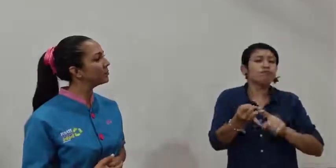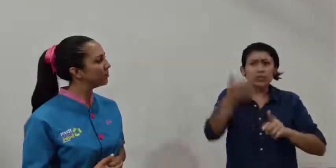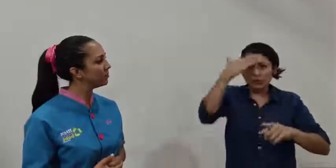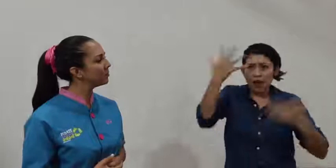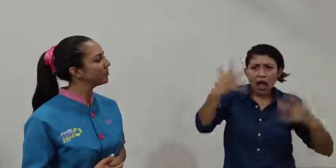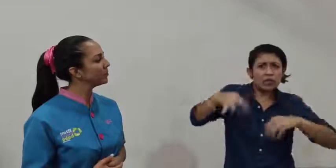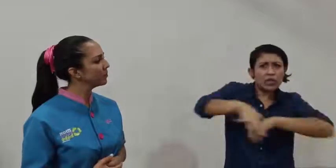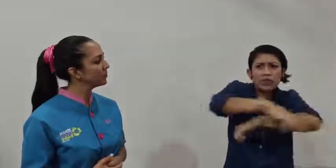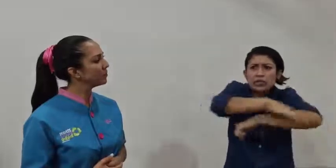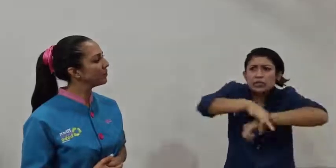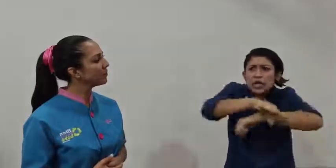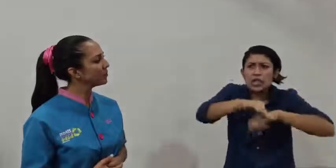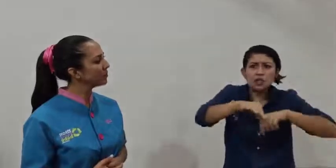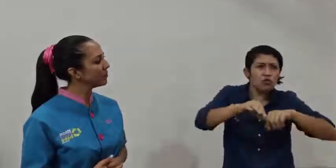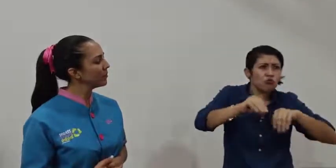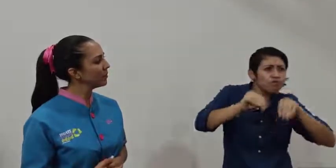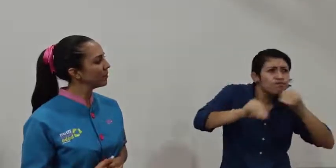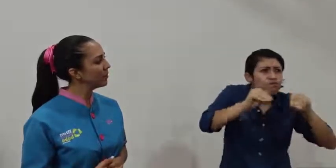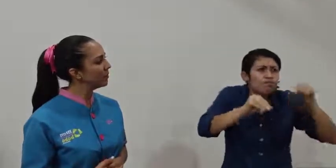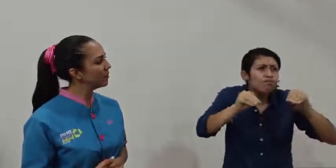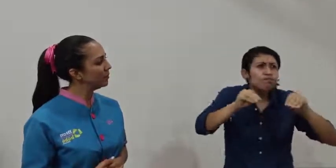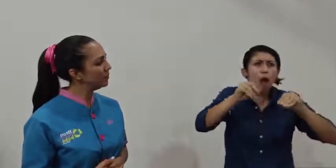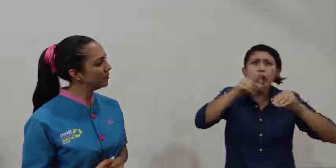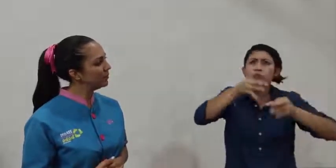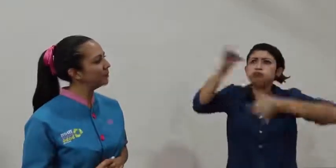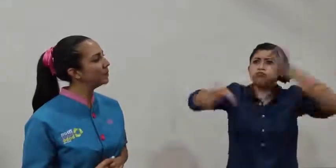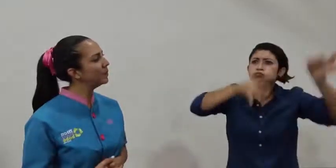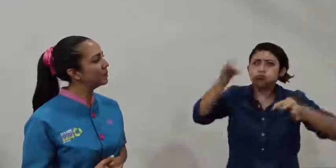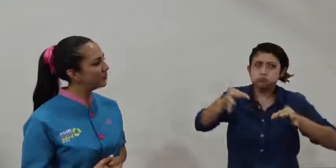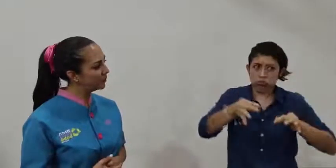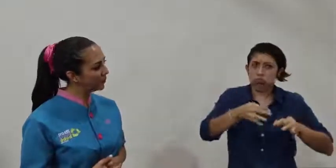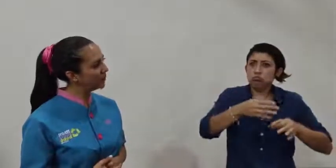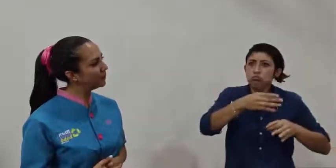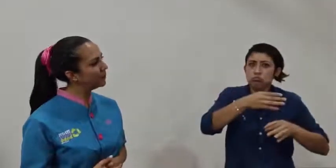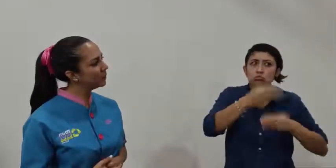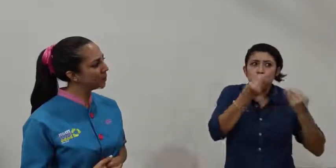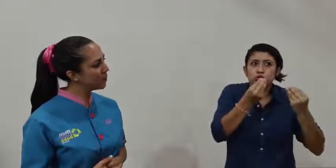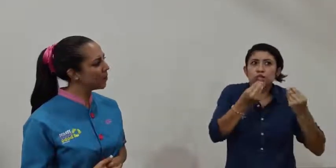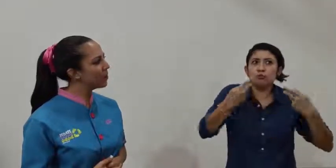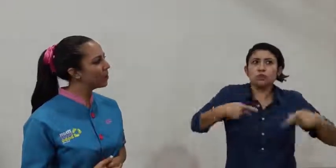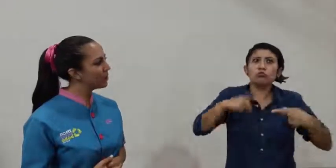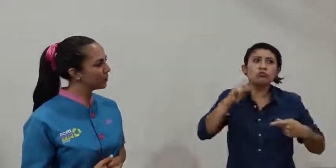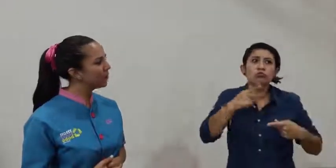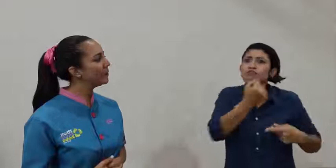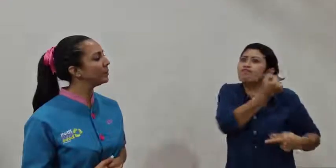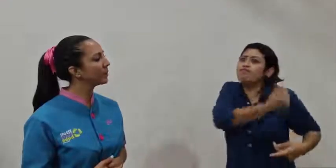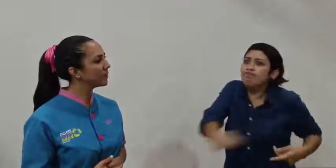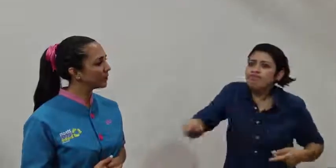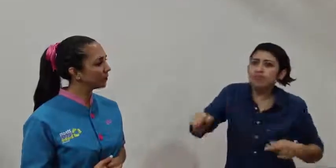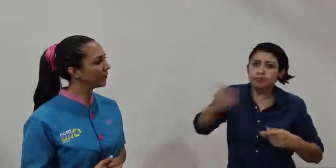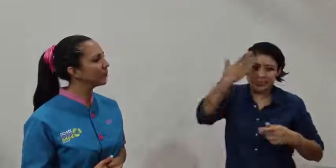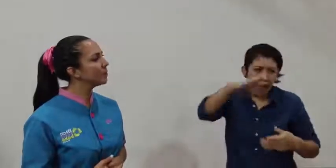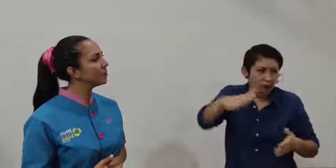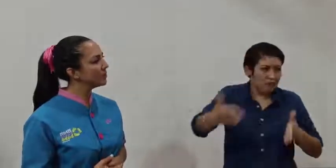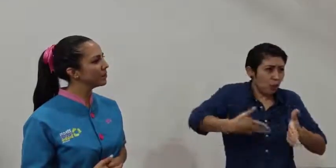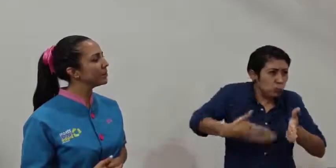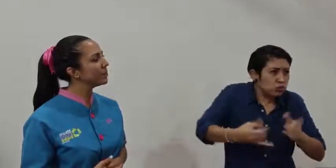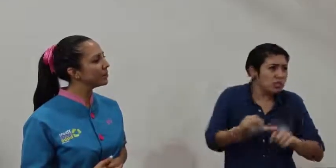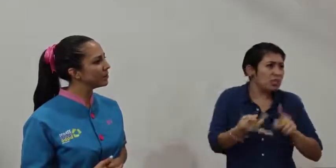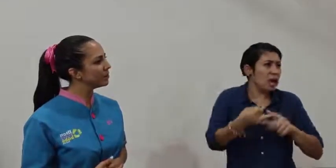que son diseñadores, que hacen publicidad. Las personas